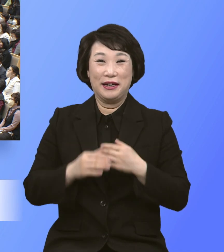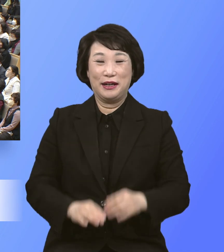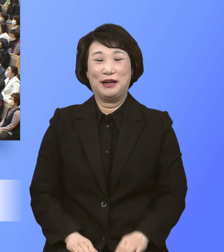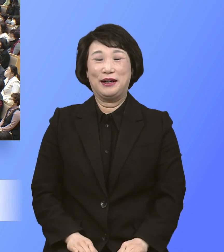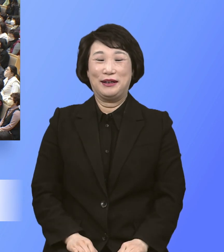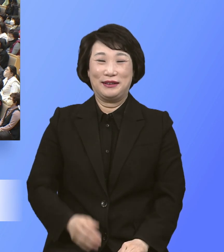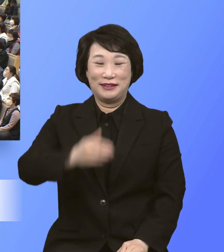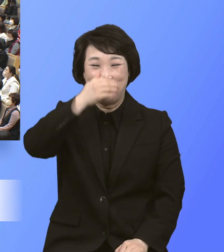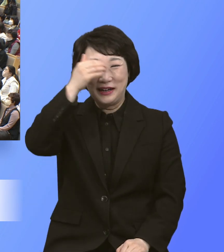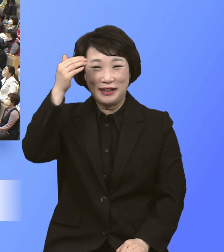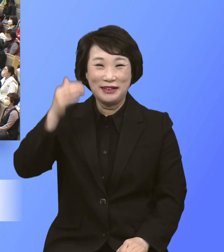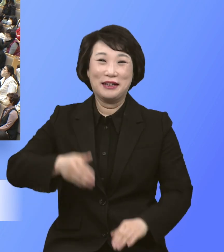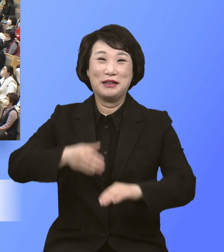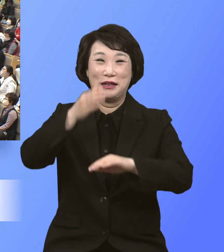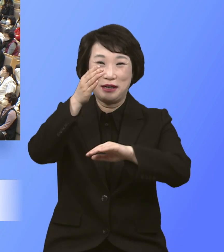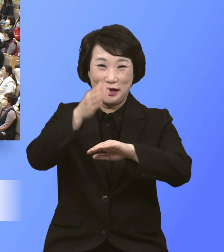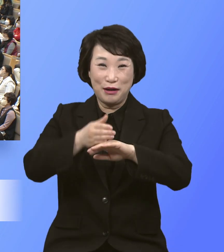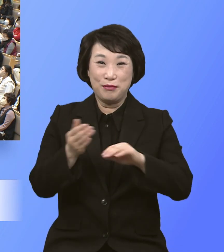얼마나